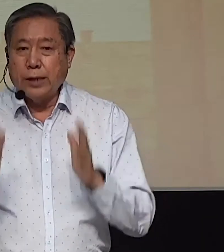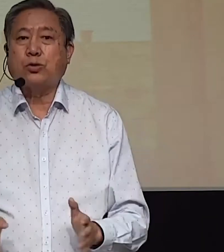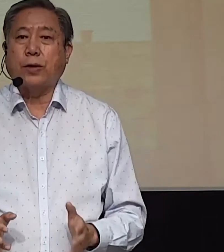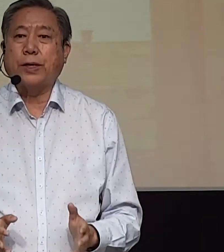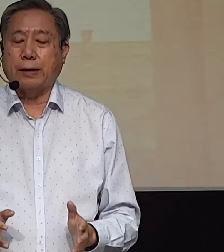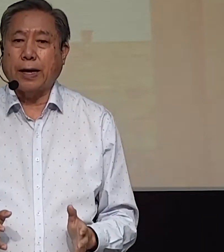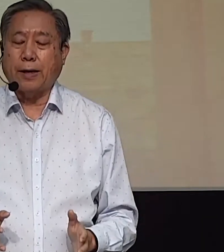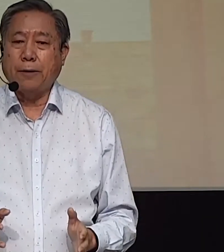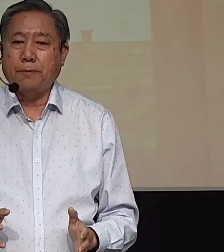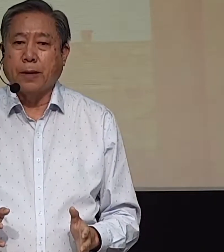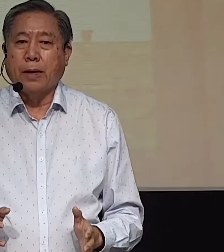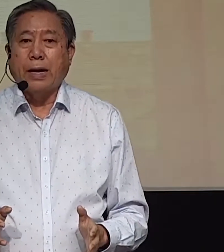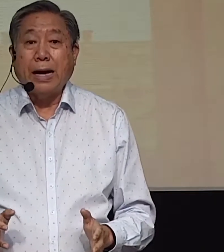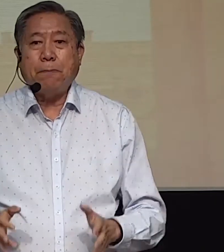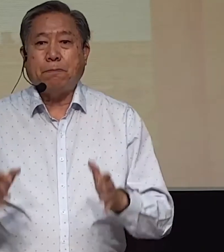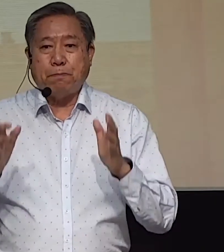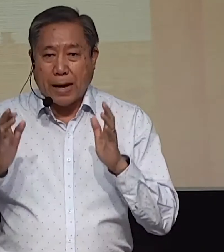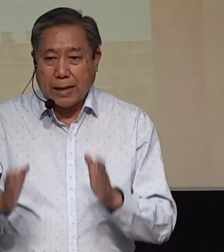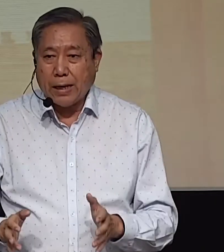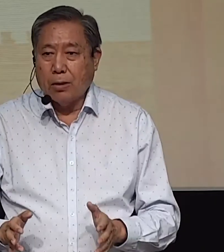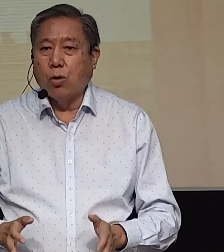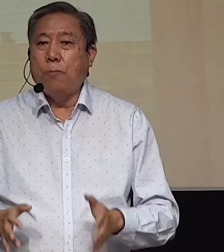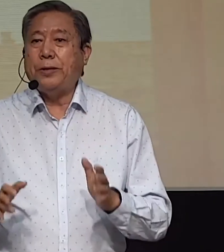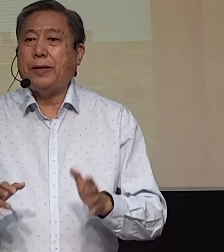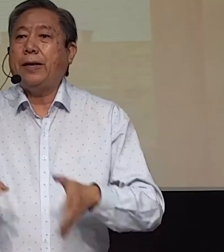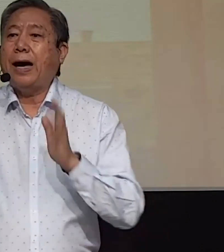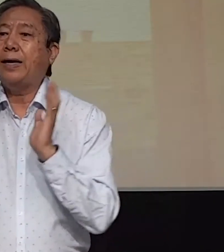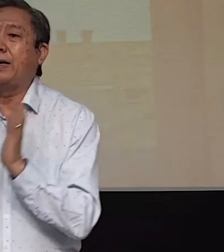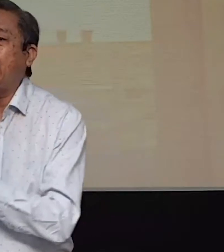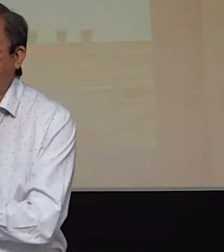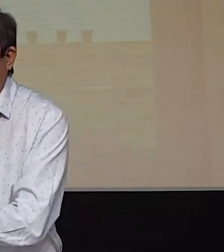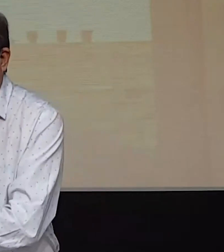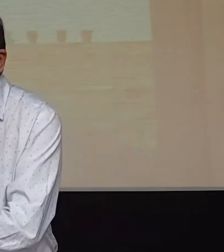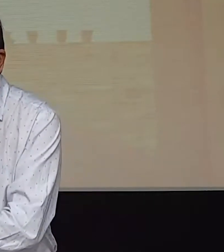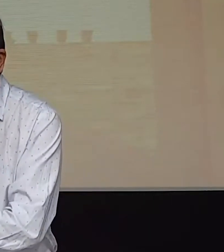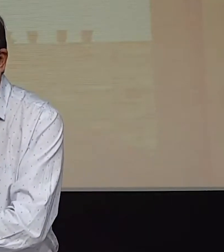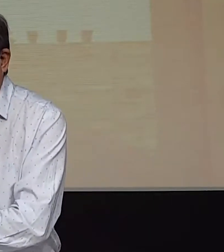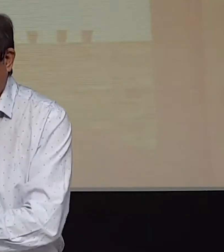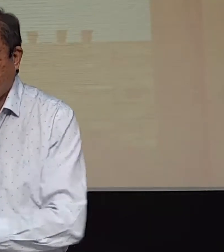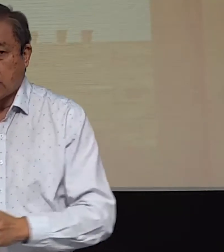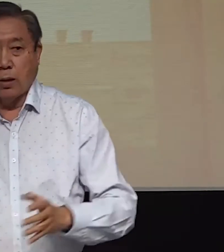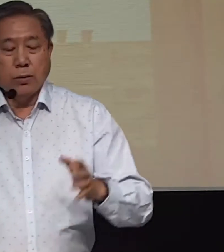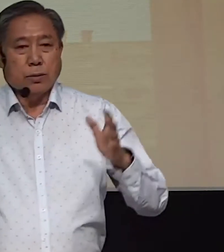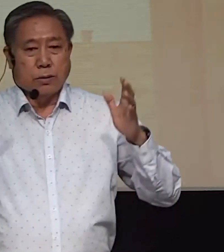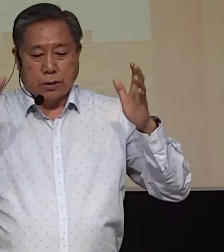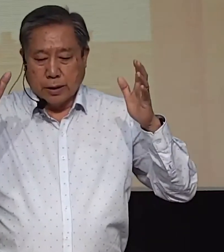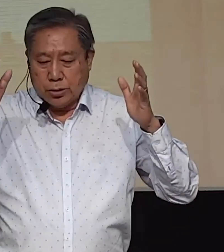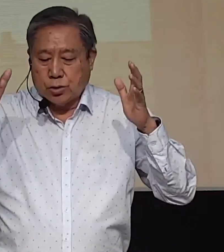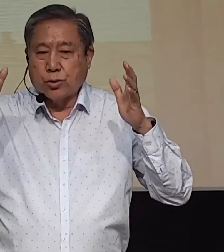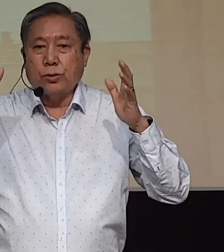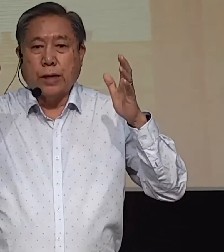enviou Cristo aqui na terra, para obter a igreja. Então,